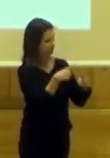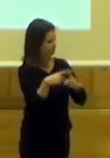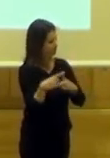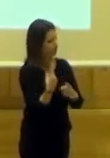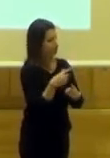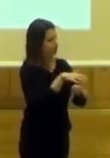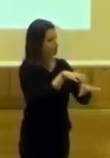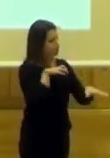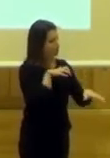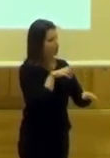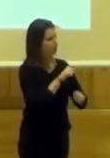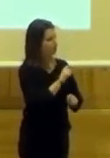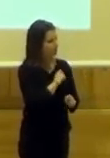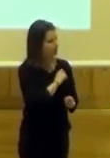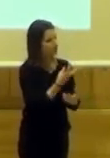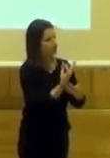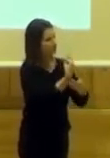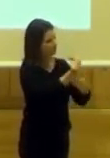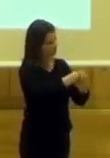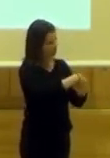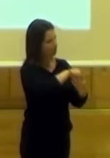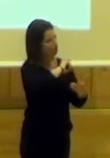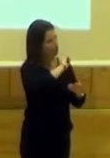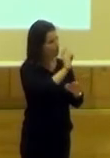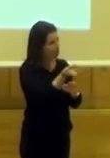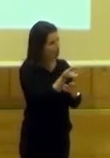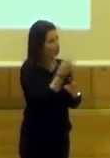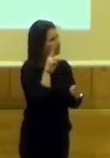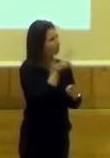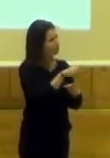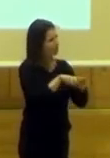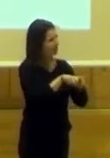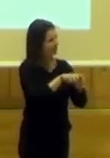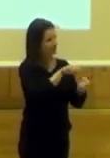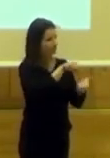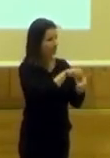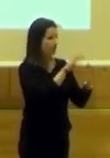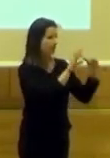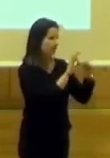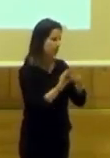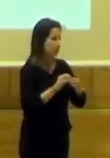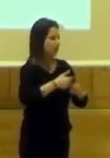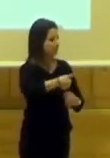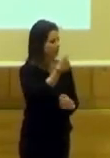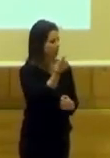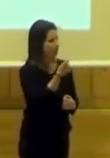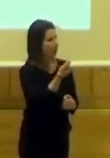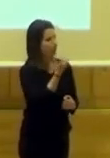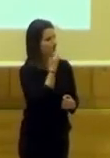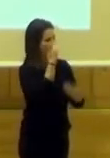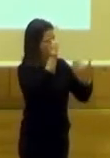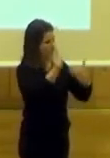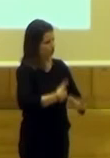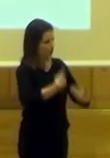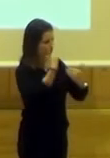y que en muchos casos nos han permitido ir incorporando otras visiones críticas de la ciudad que tienen mucho más que ver con